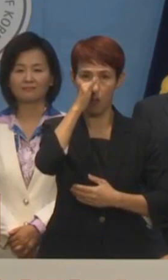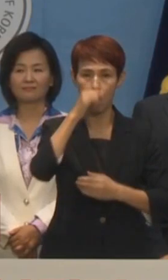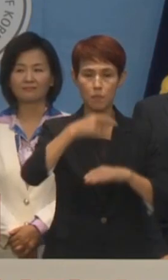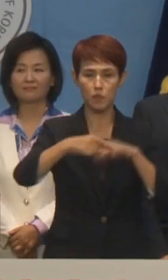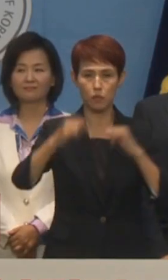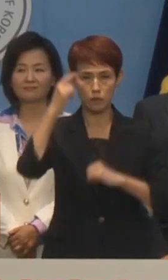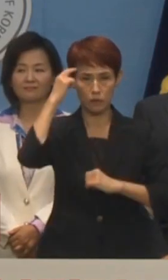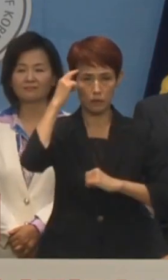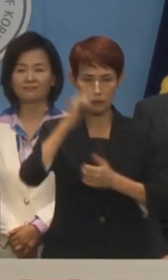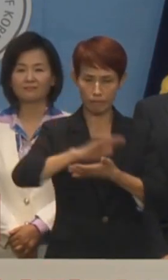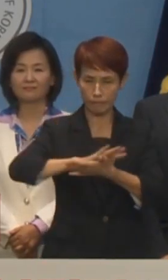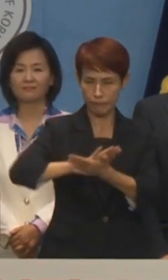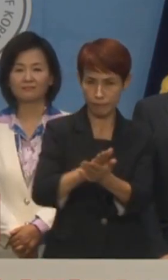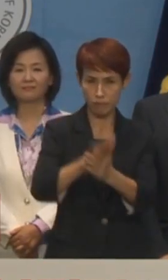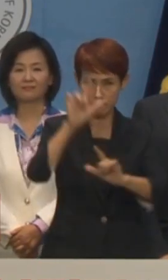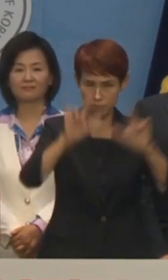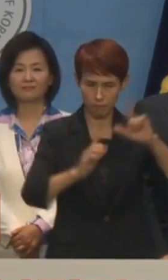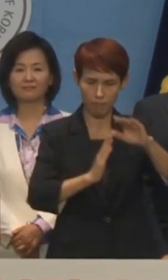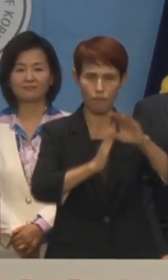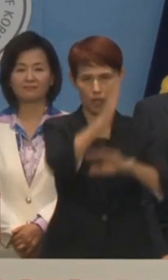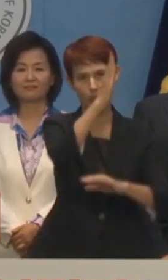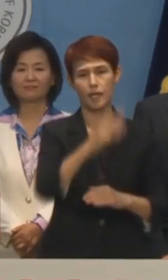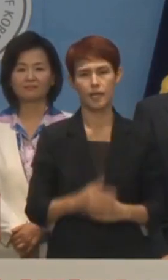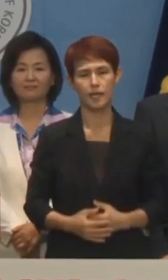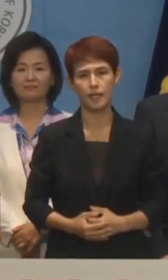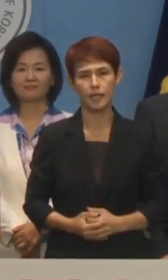말살하려는 시도가 도를 넘었습니다.